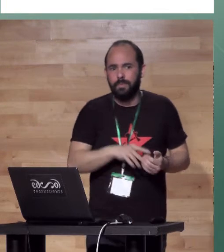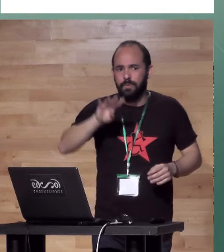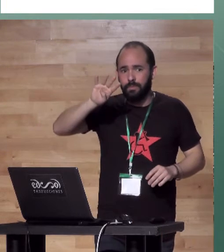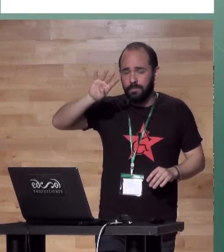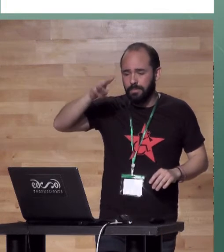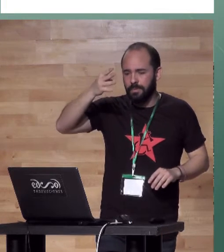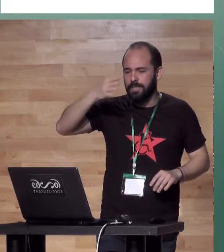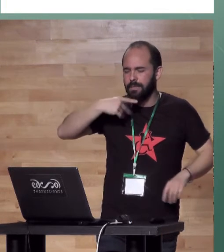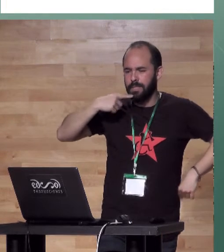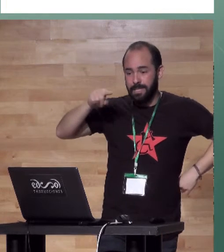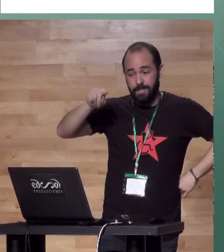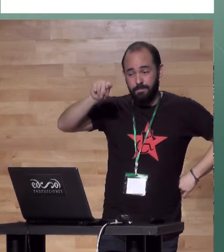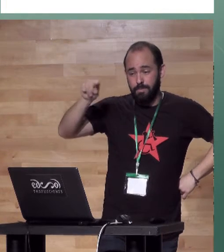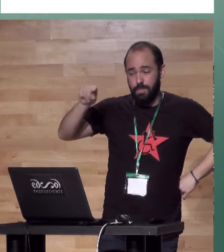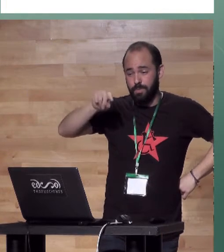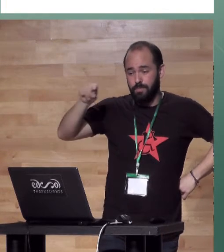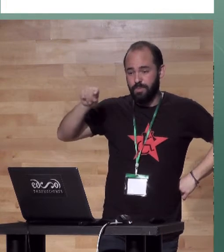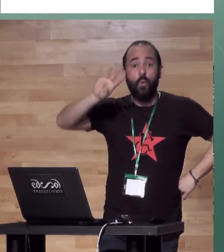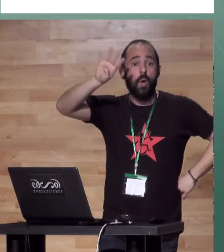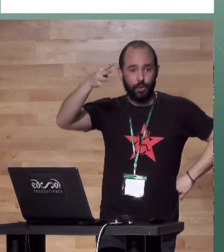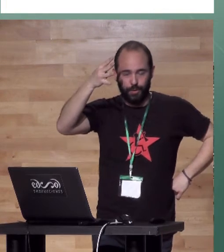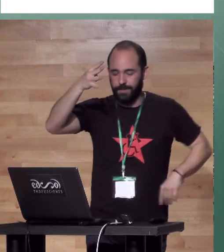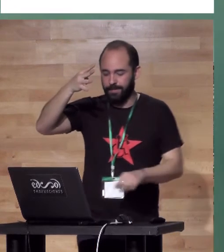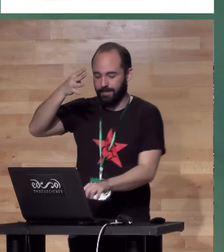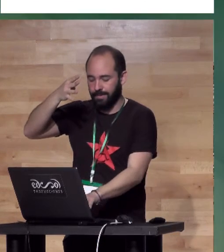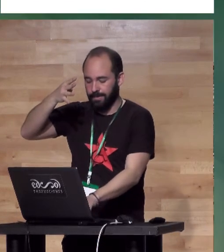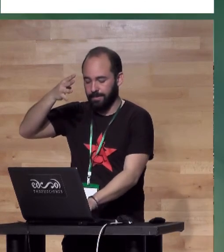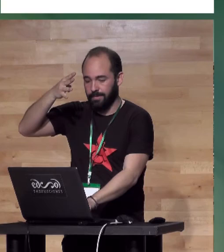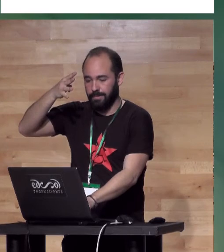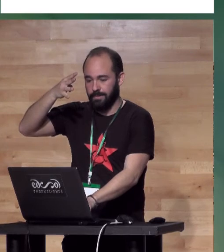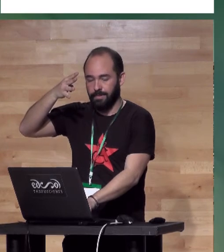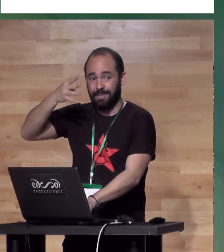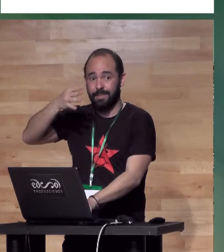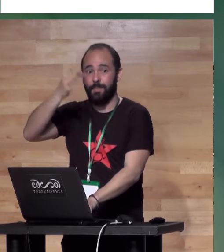hacer? 4 horas. A ver, 2, 3, 4. 4 horas.